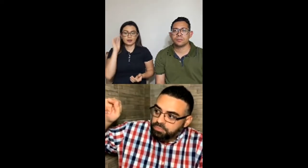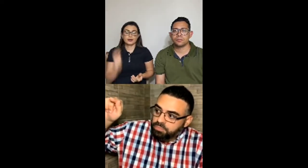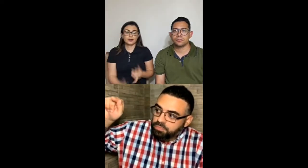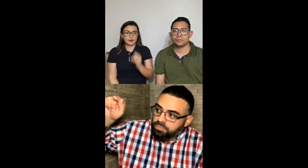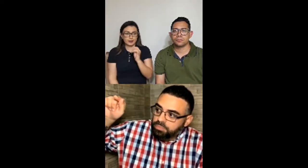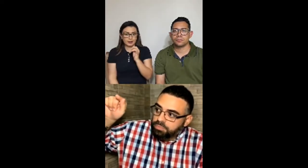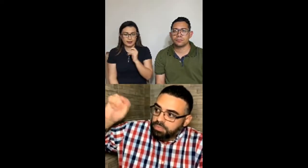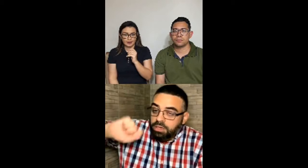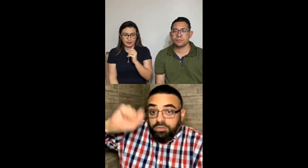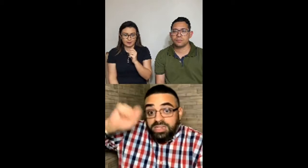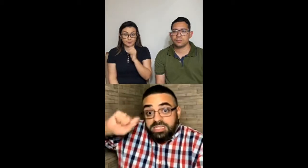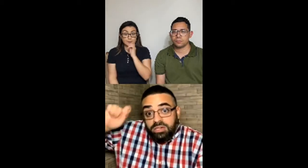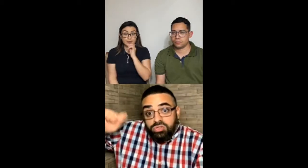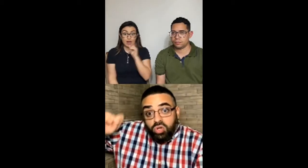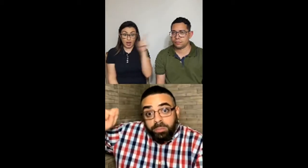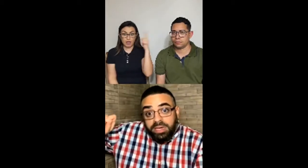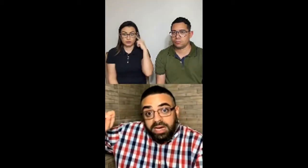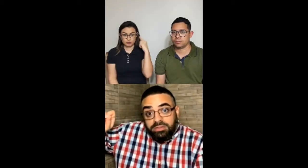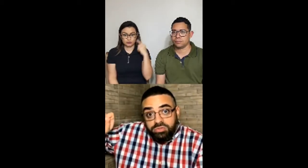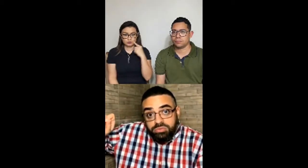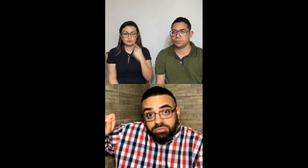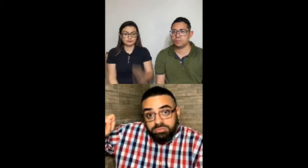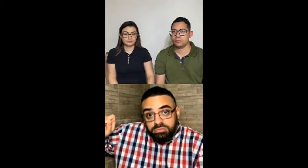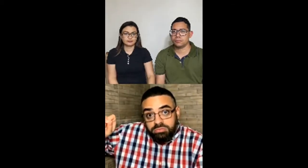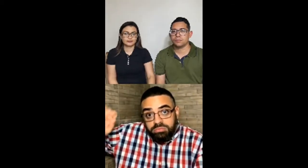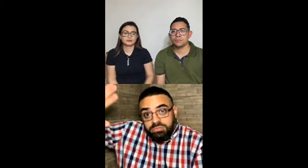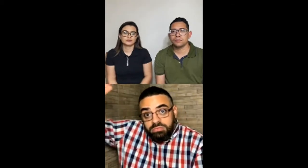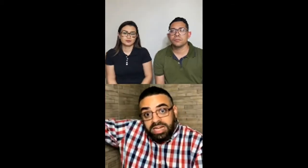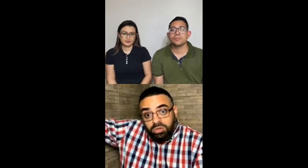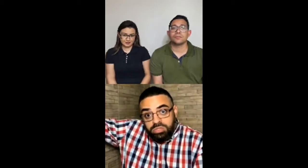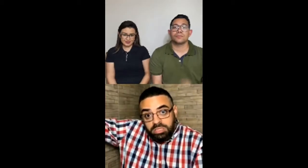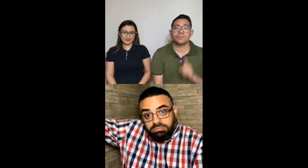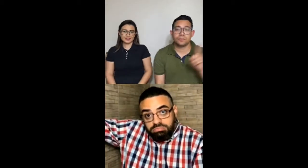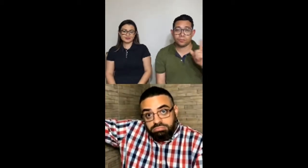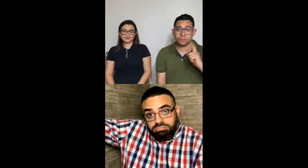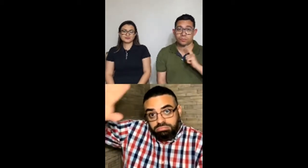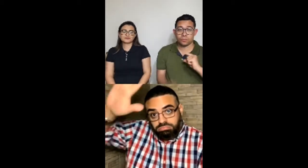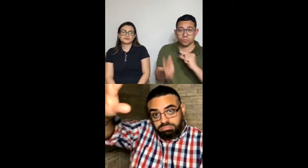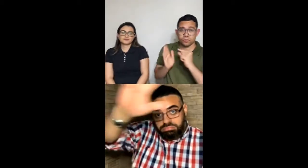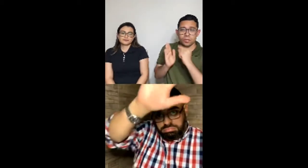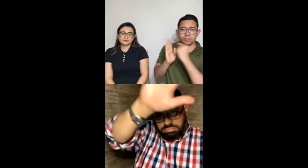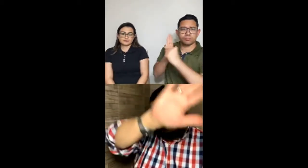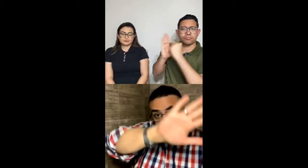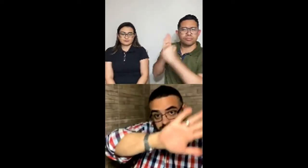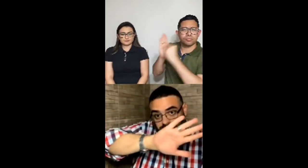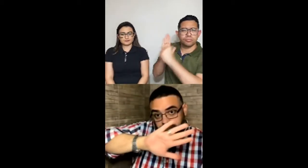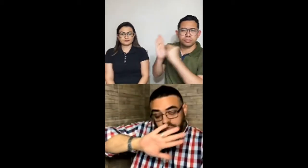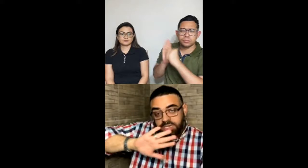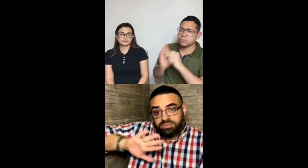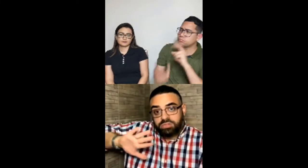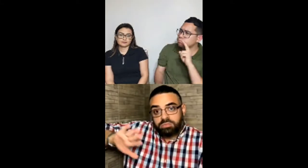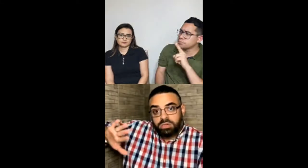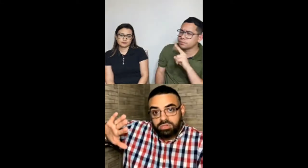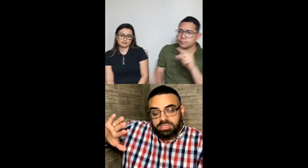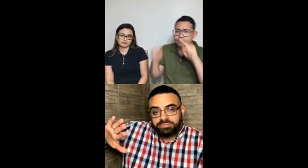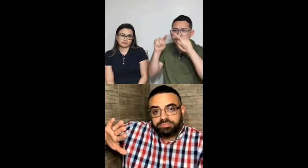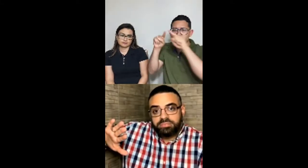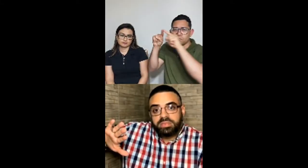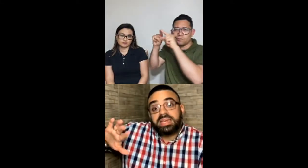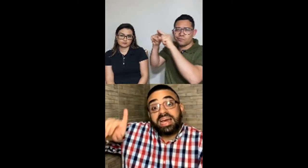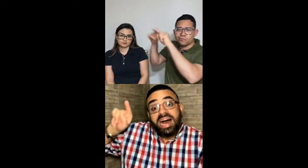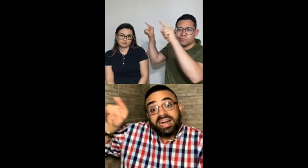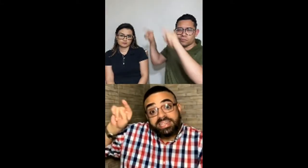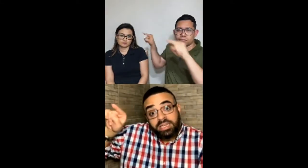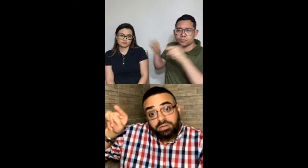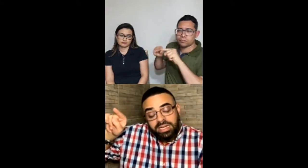O que acontece? A gente tinha versículos copiados na